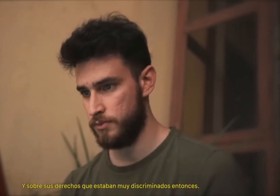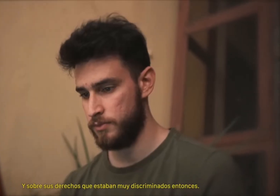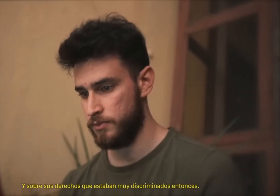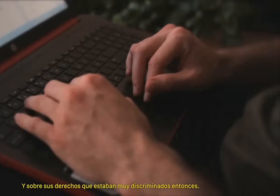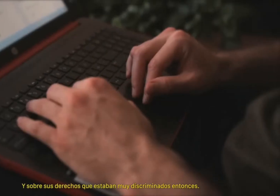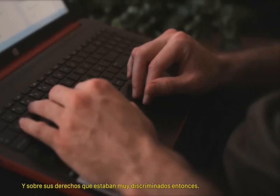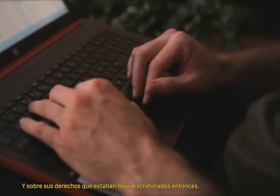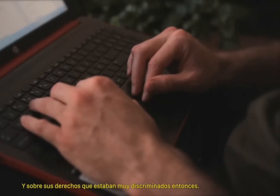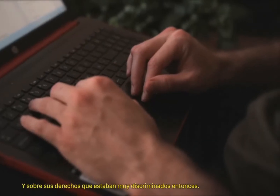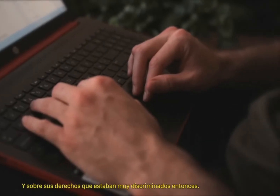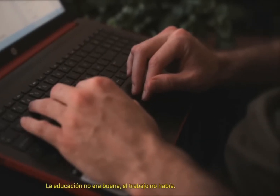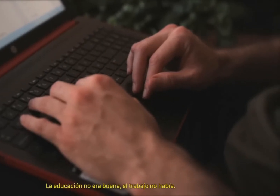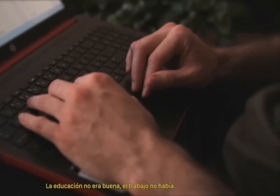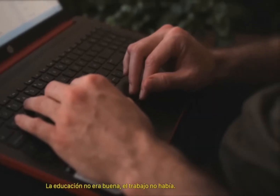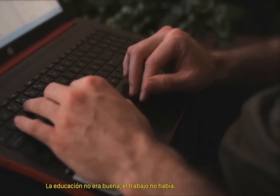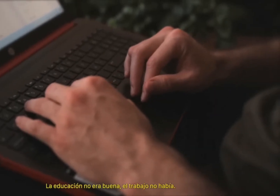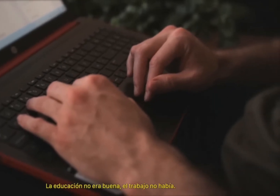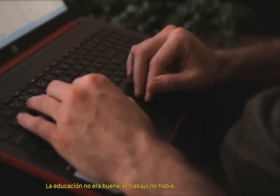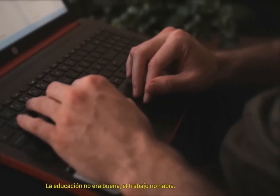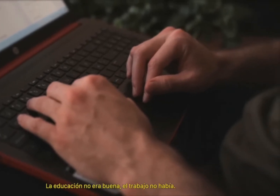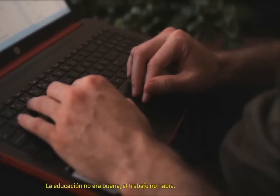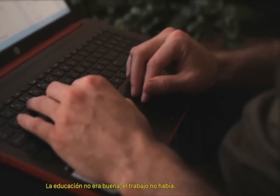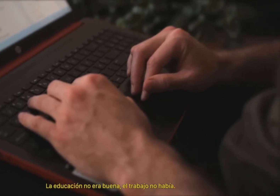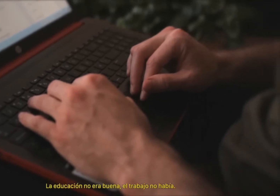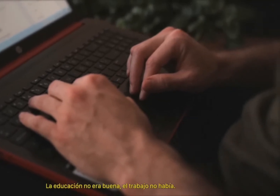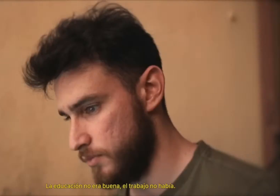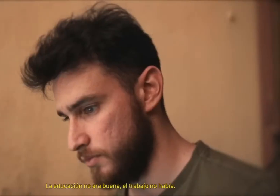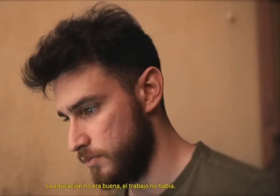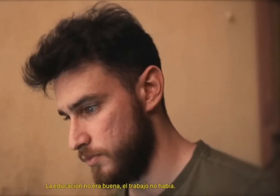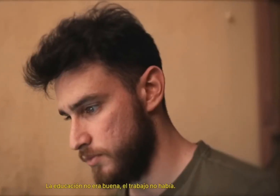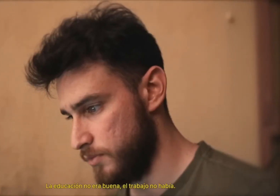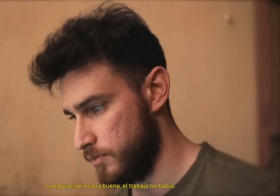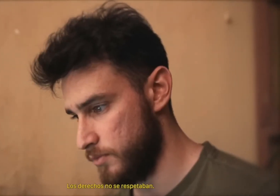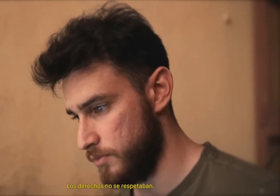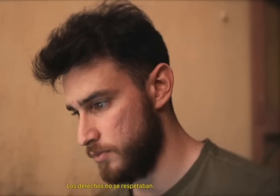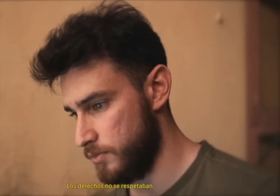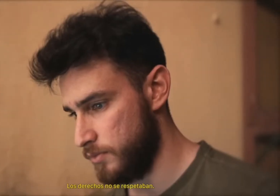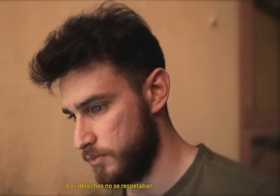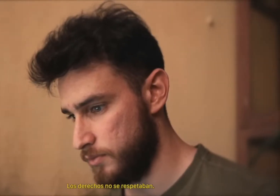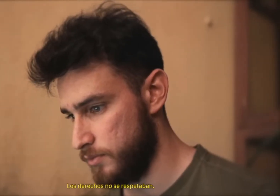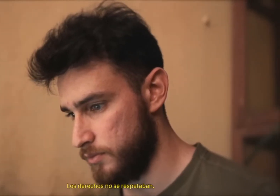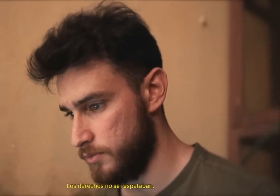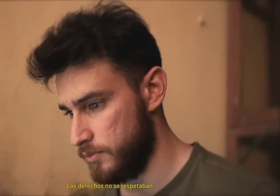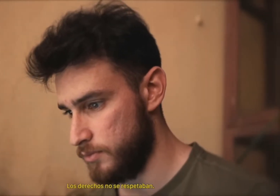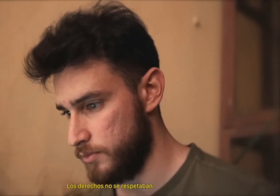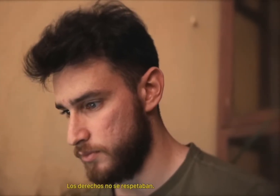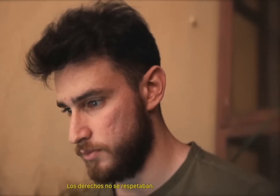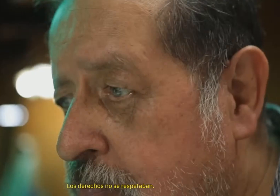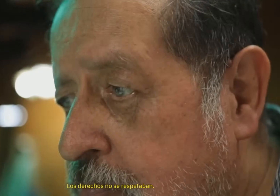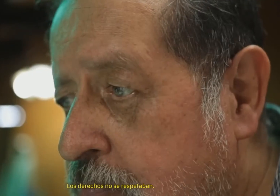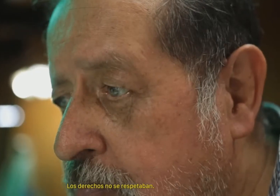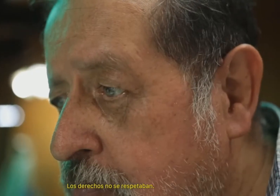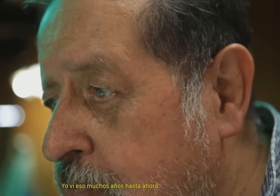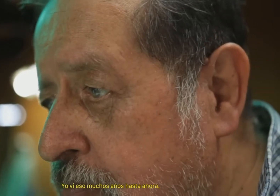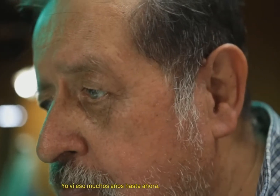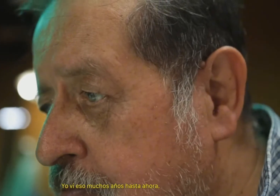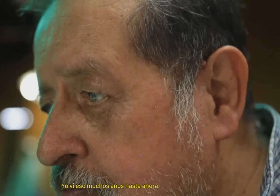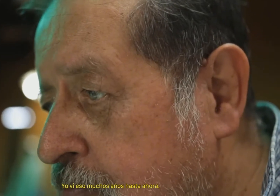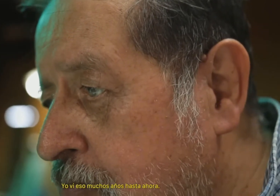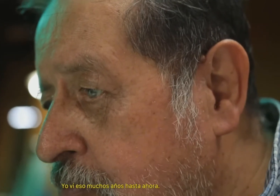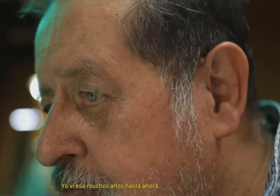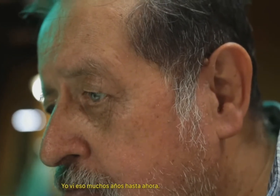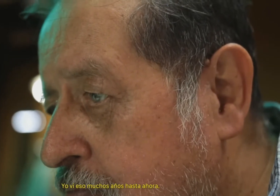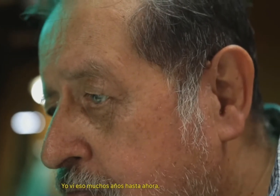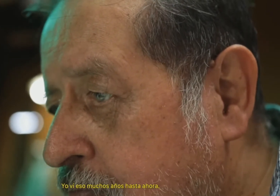muy discriminado entonces. La educación no era buena, el trabajo no había, los derechos no se respetaban. Yo